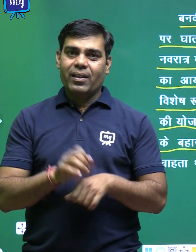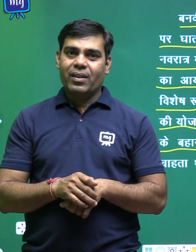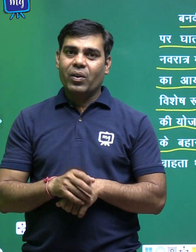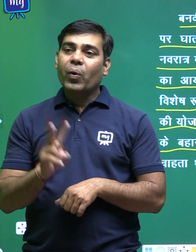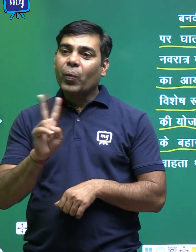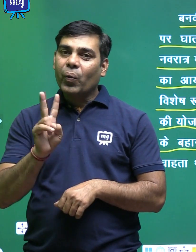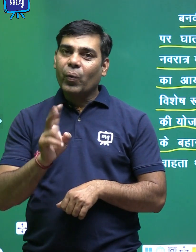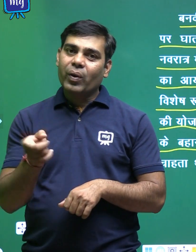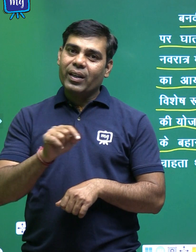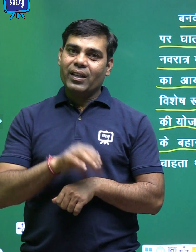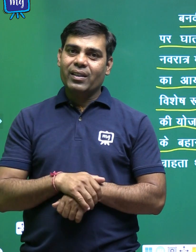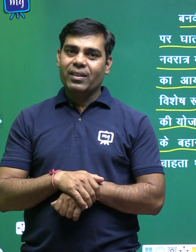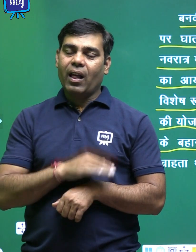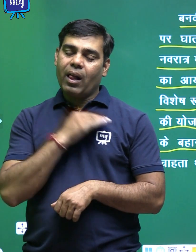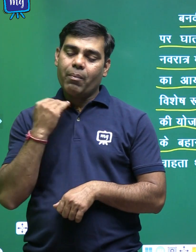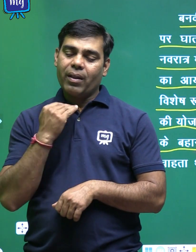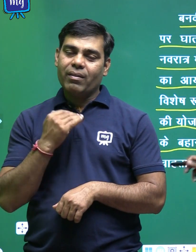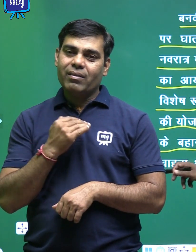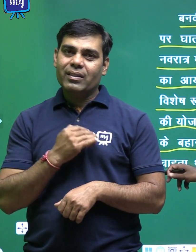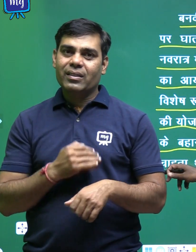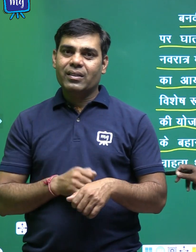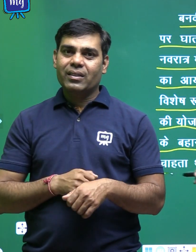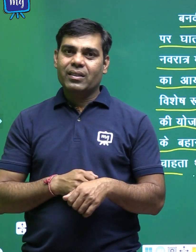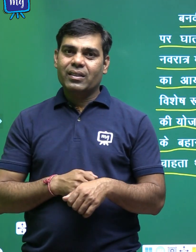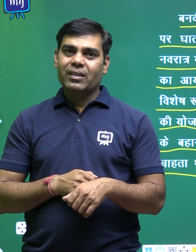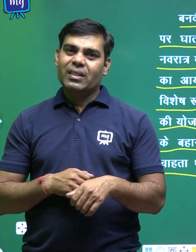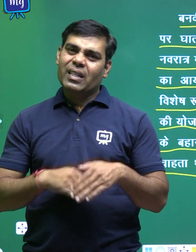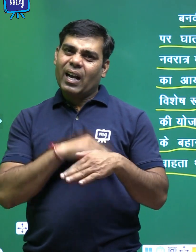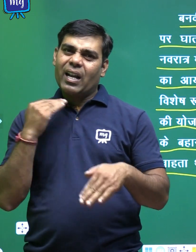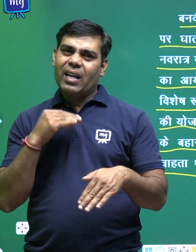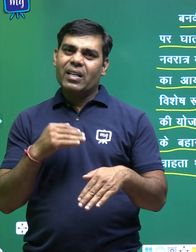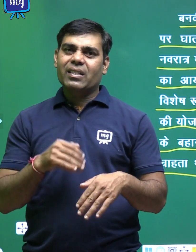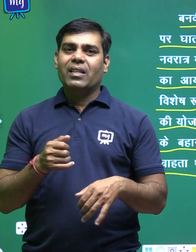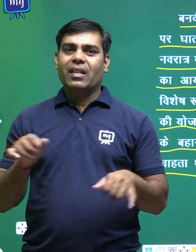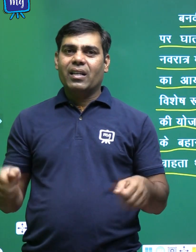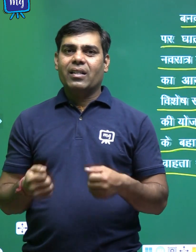दोनों की हत्या करना चाहता था।